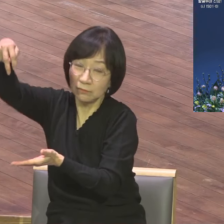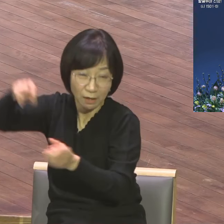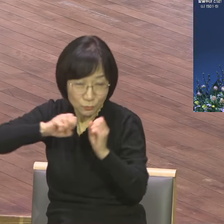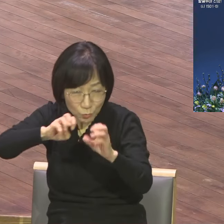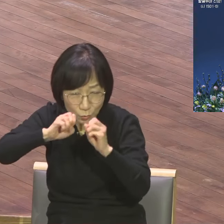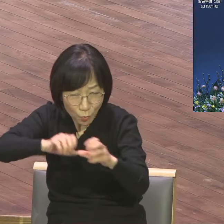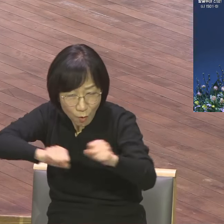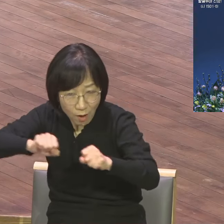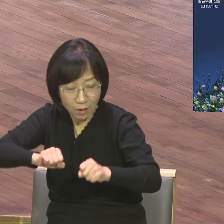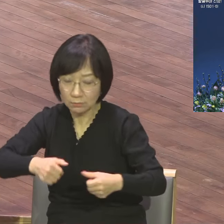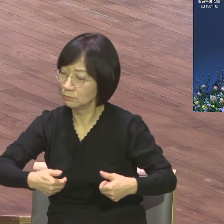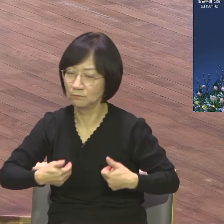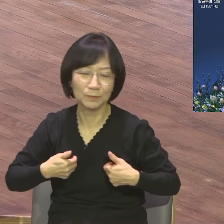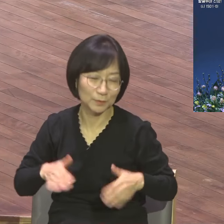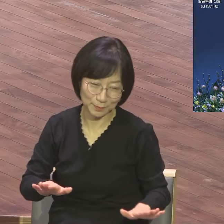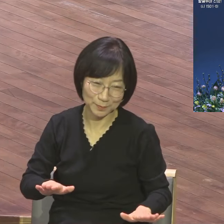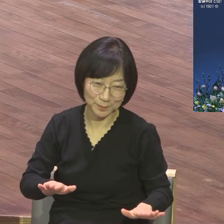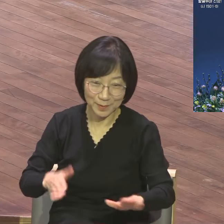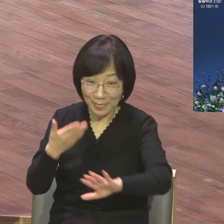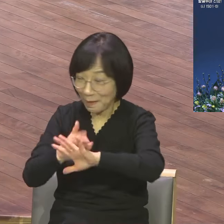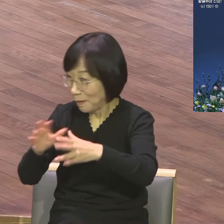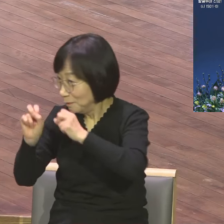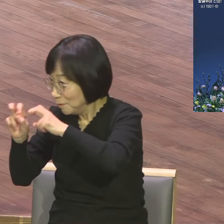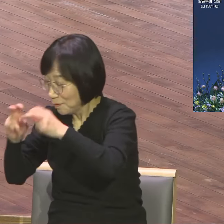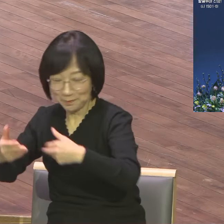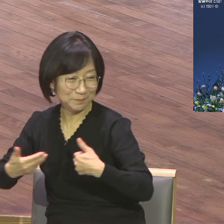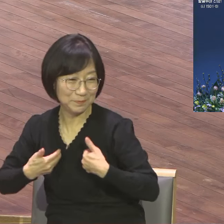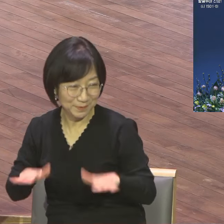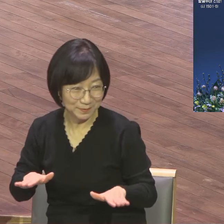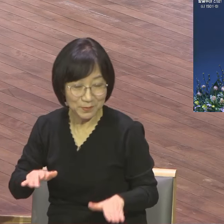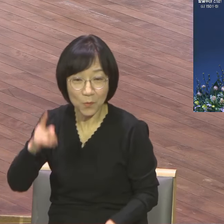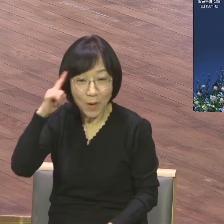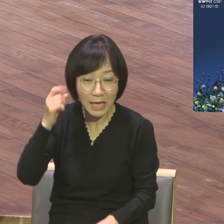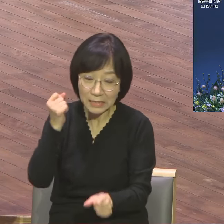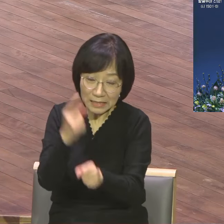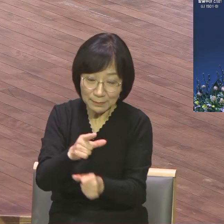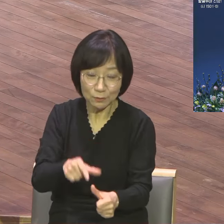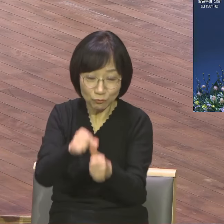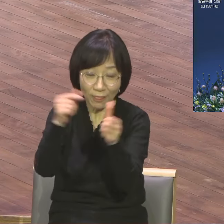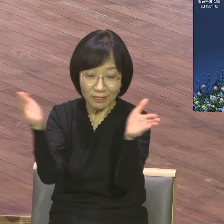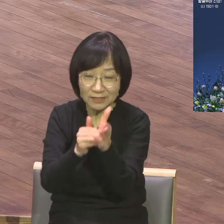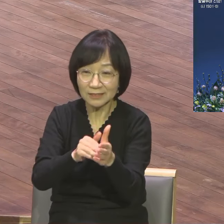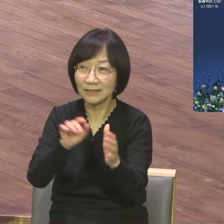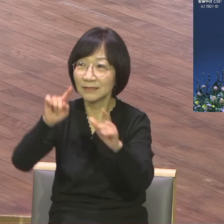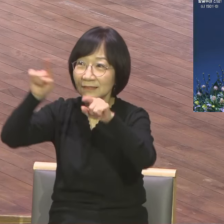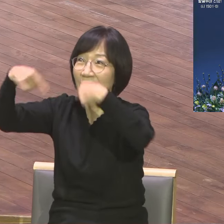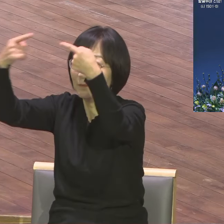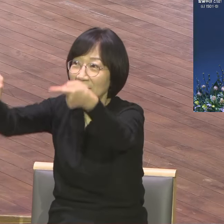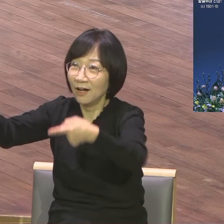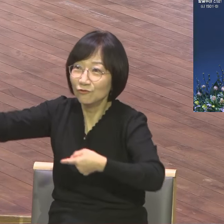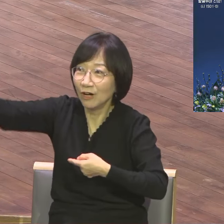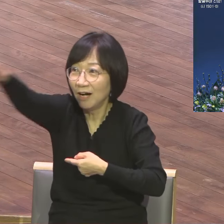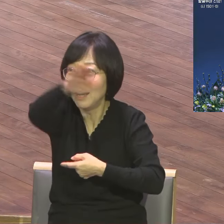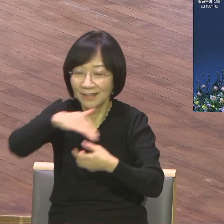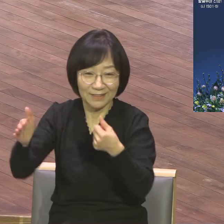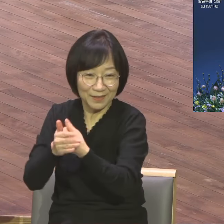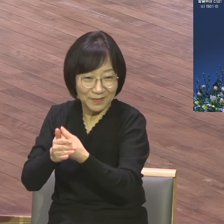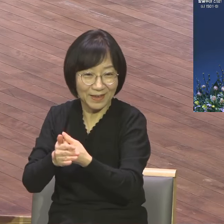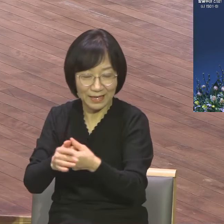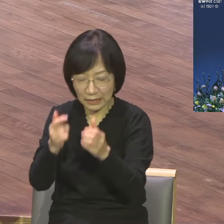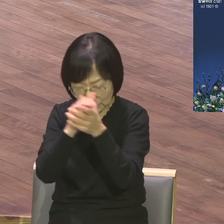없어요. 전도 선교 필요 없어요. 왜냐? 구원받은 사람들은 뭐 있는데 뭐 전도할 게 뭐 있어요? 또 기도할 필요도